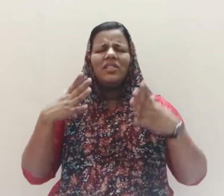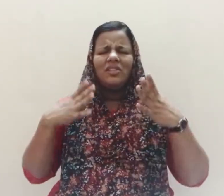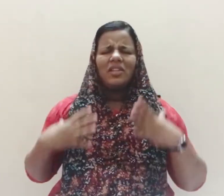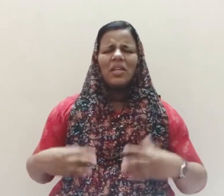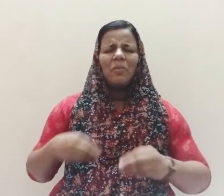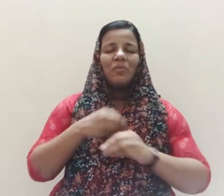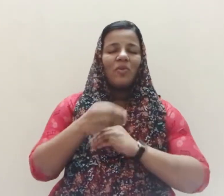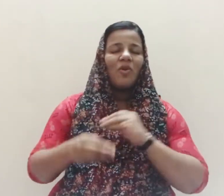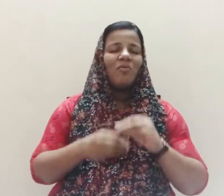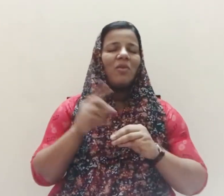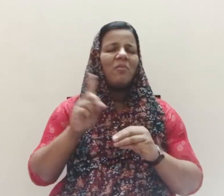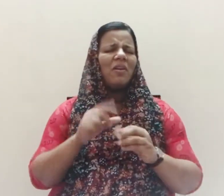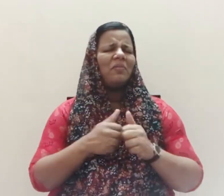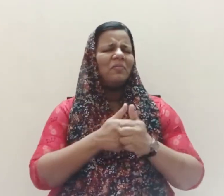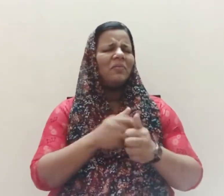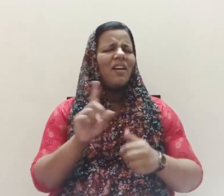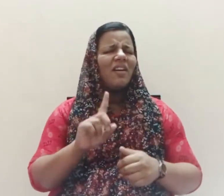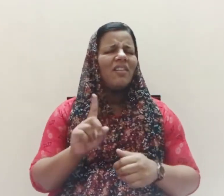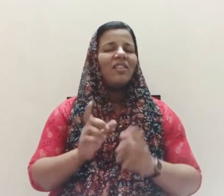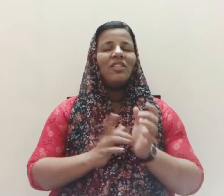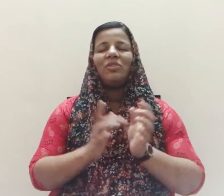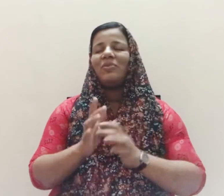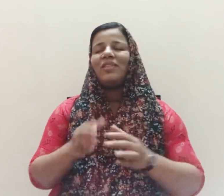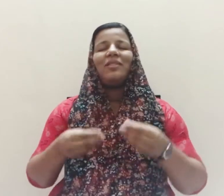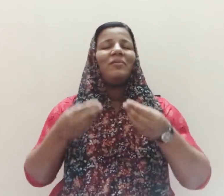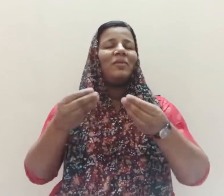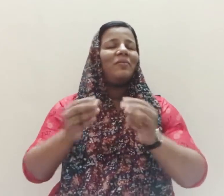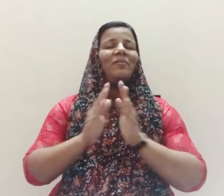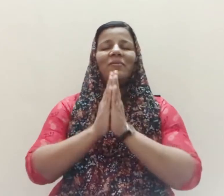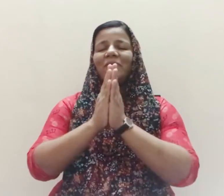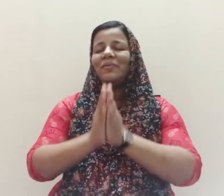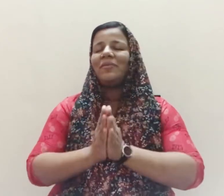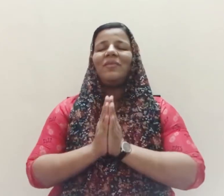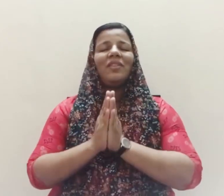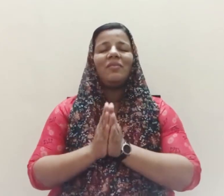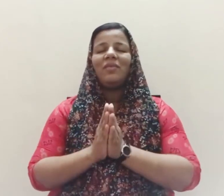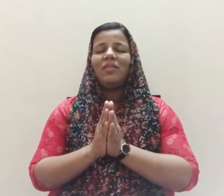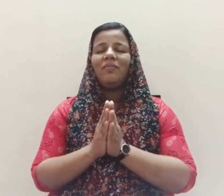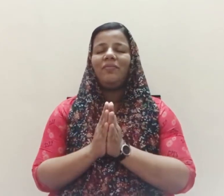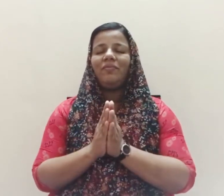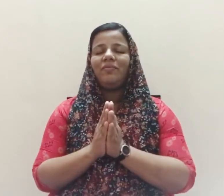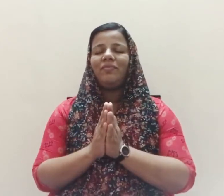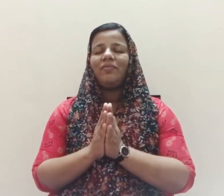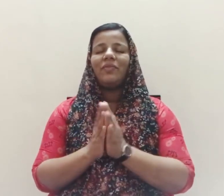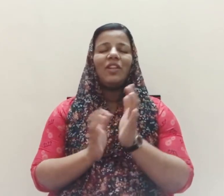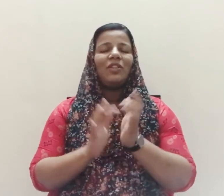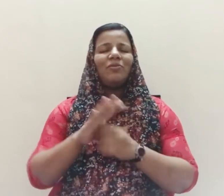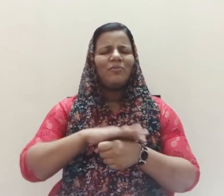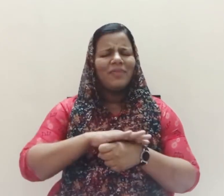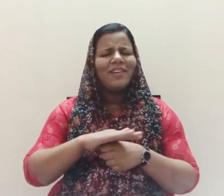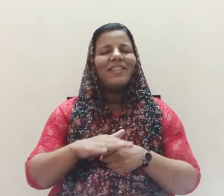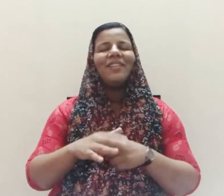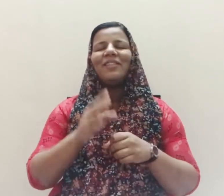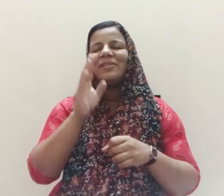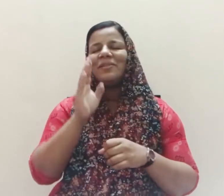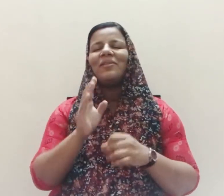ബുദ്ധിമുട്ടുകളിലൂടെ കടന്നു പോകുന്നവരെയൊക്കെയും കർത്താവിൻ്റെ കരങ്ങളിലേക്ക് ഏൽപ്പിച്ചു പ്രാർത്ഥിക്കുന്ന കർത്താവെ, അങ്ങ് മതിയായവനാകിയാൽ സ്തോത്രം.